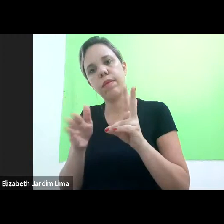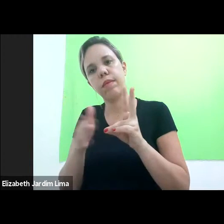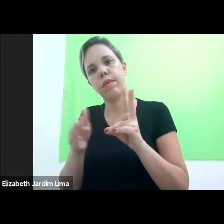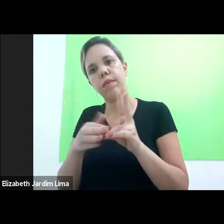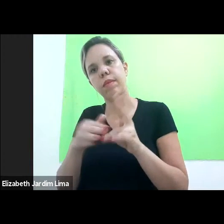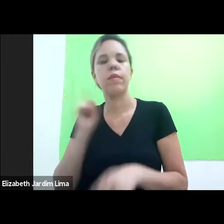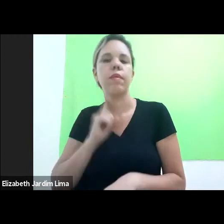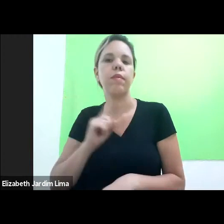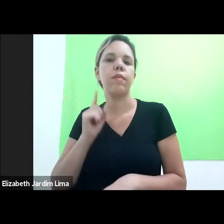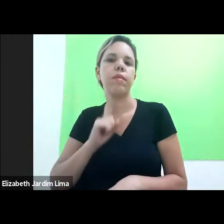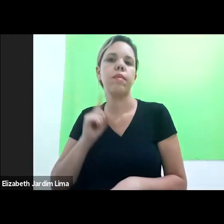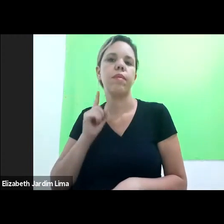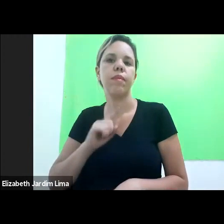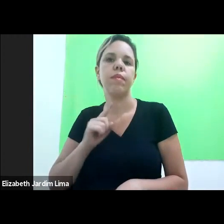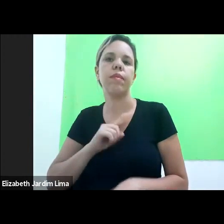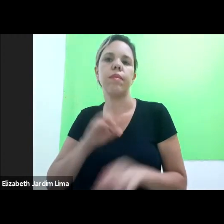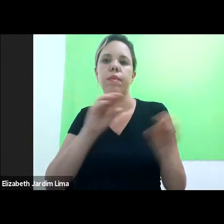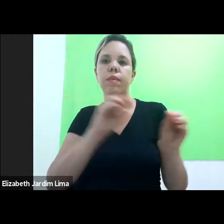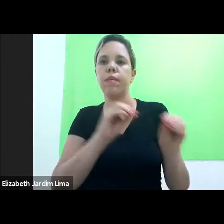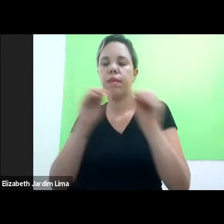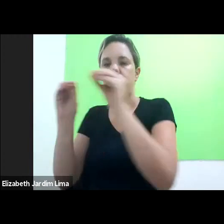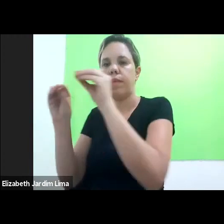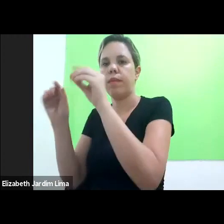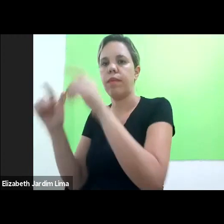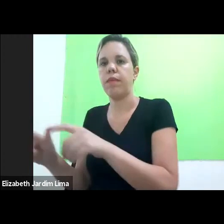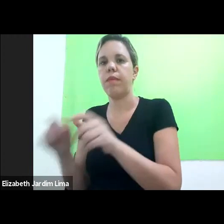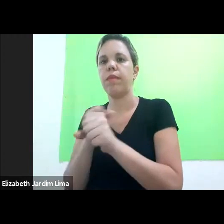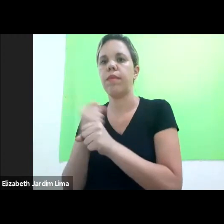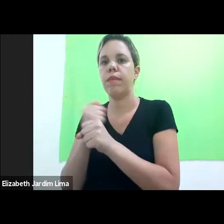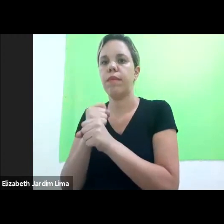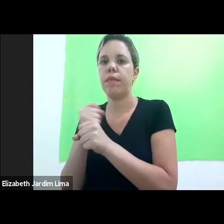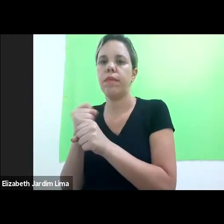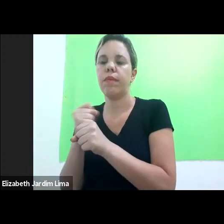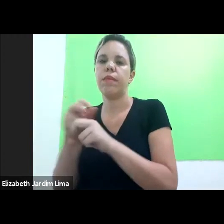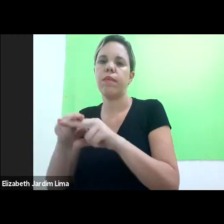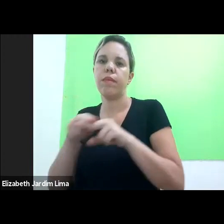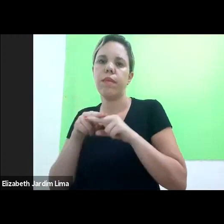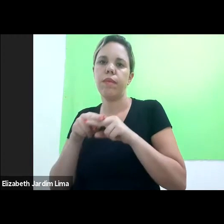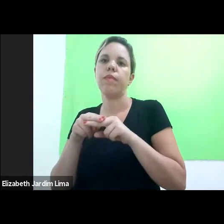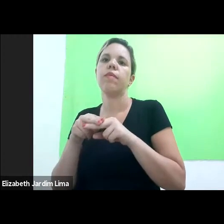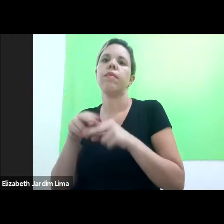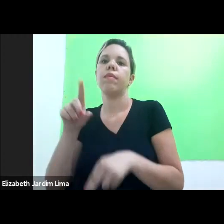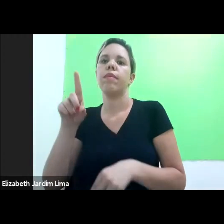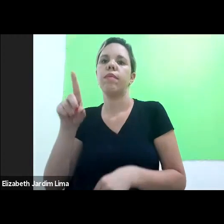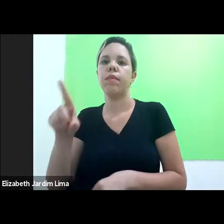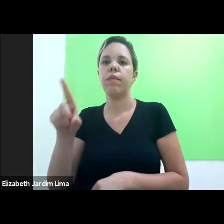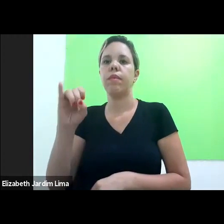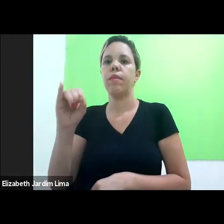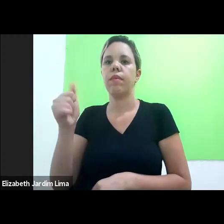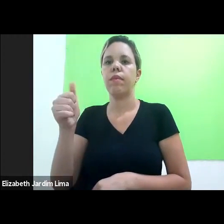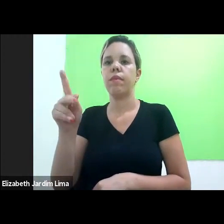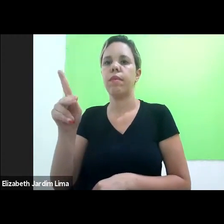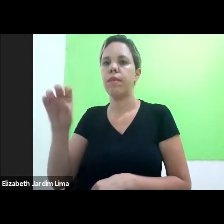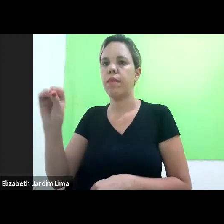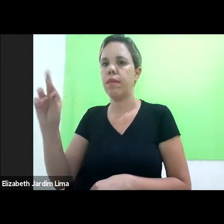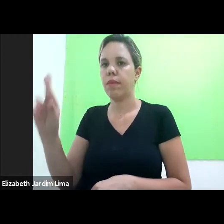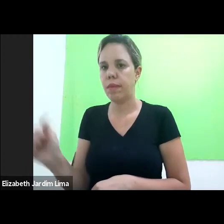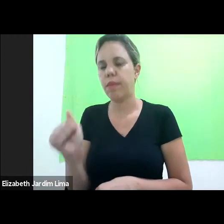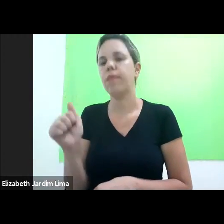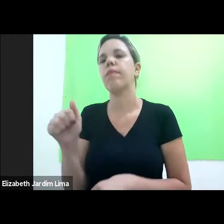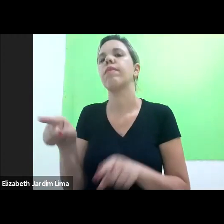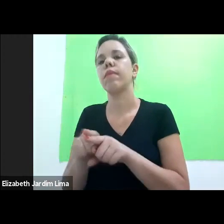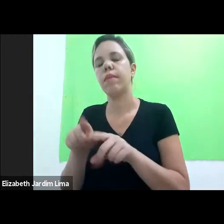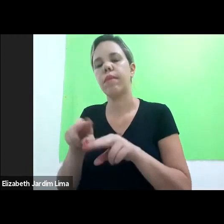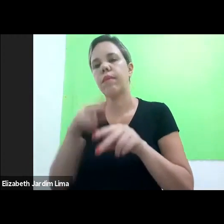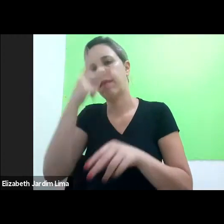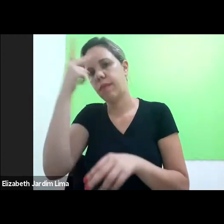Gerais, que migraram para lá, né, ao longo dos anos por conta de diáspora, mas originariamente os